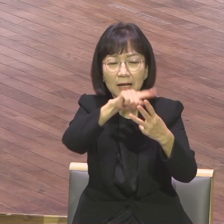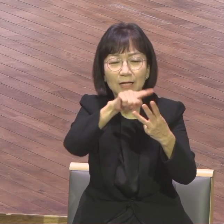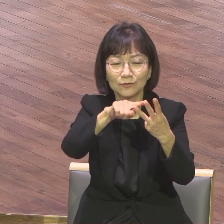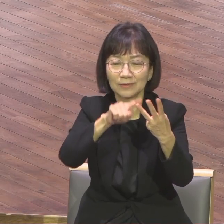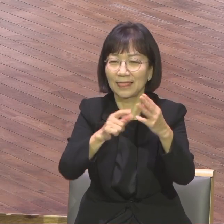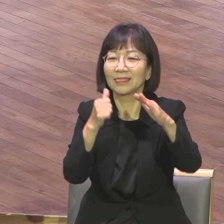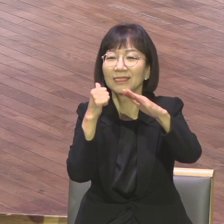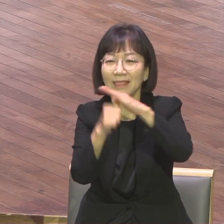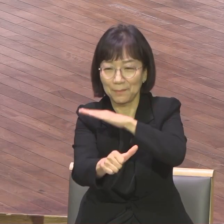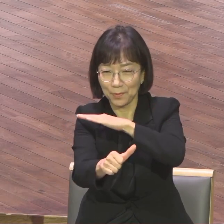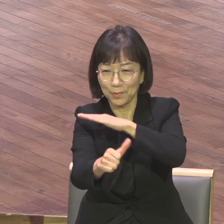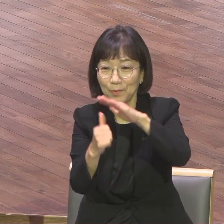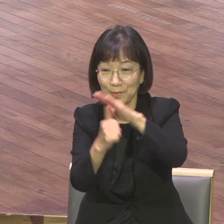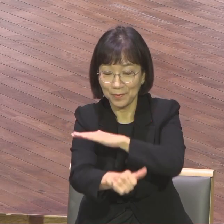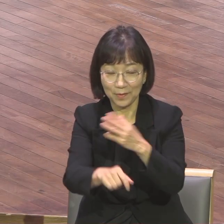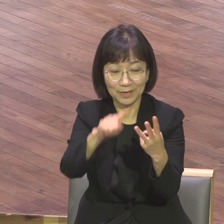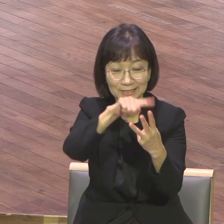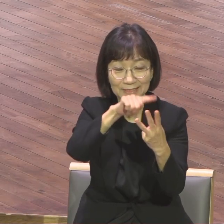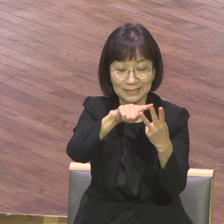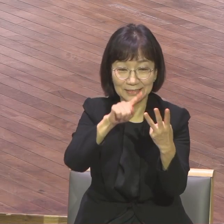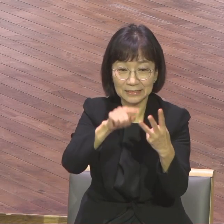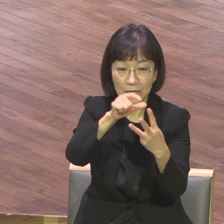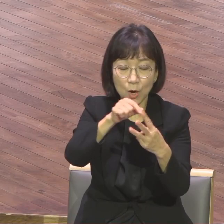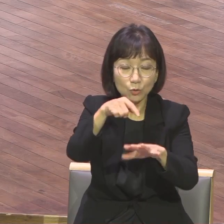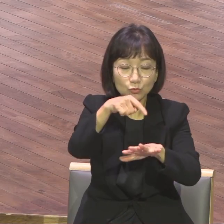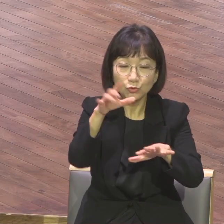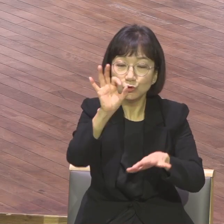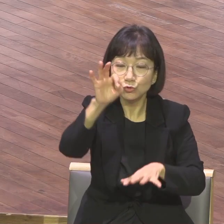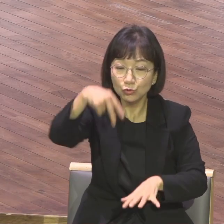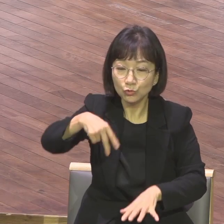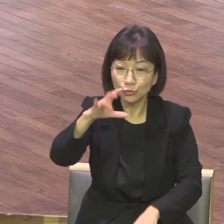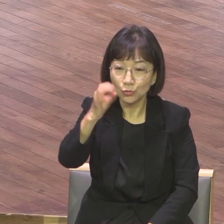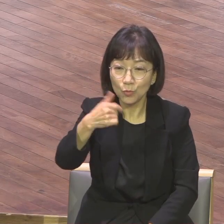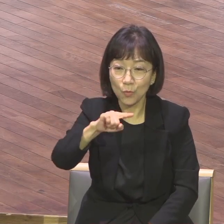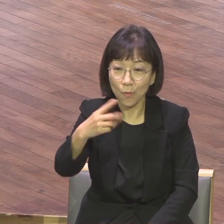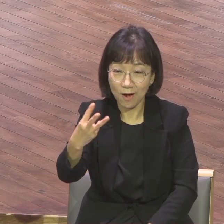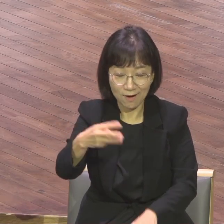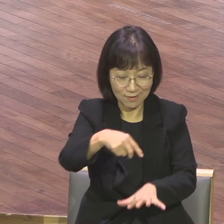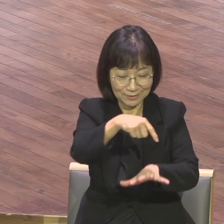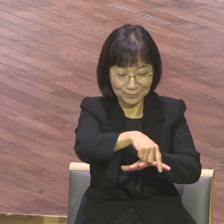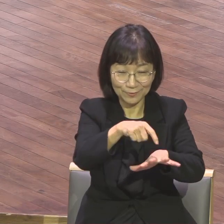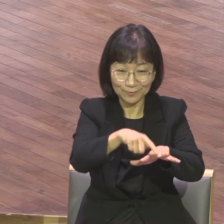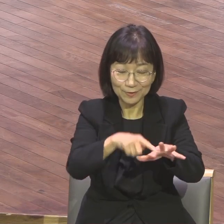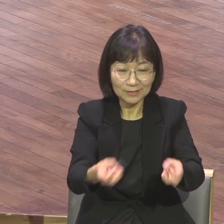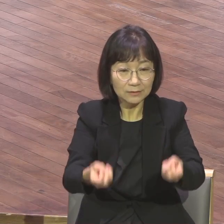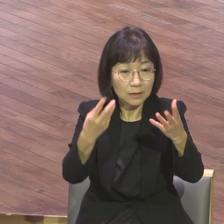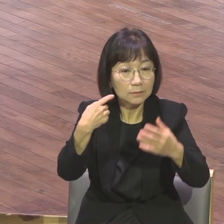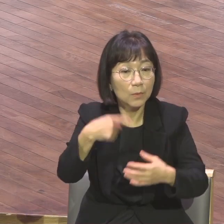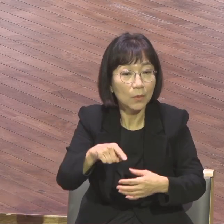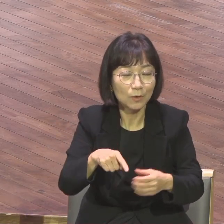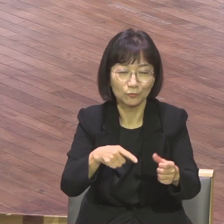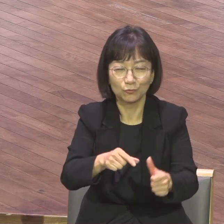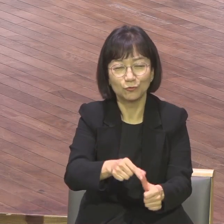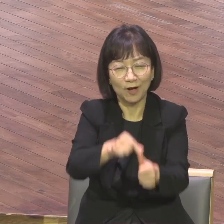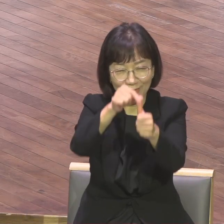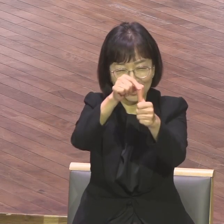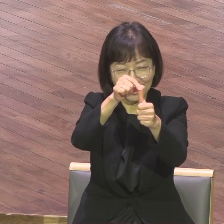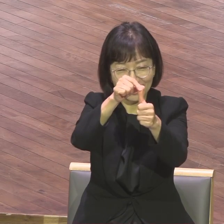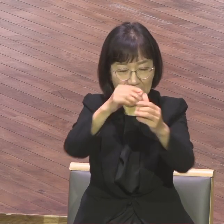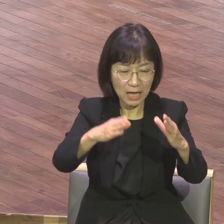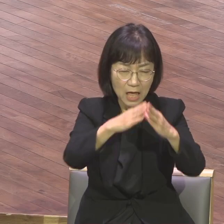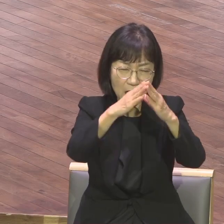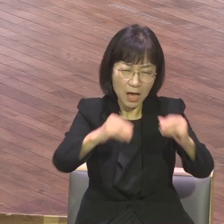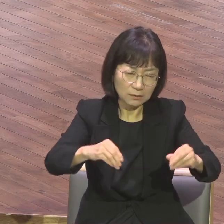대표적인 절기인데 이 3대 절기 유월절이 뭐냐? 구원입니다. 구원. 애굽에서 이제